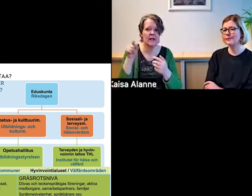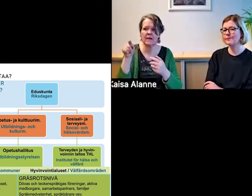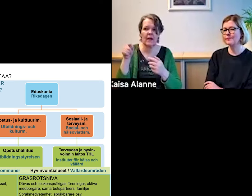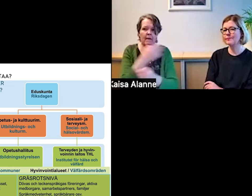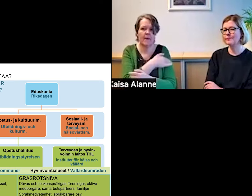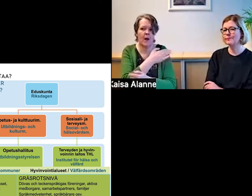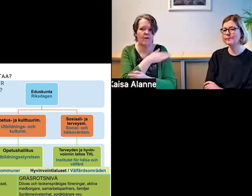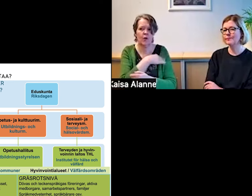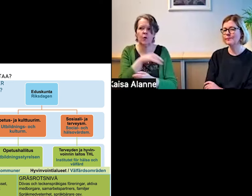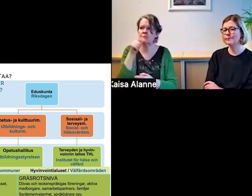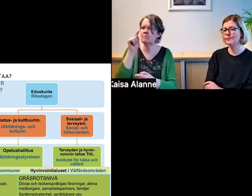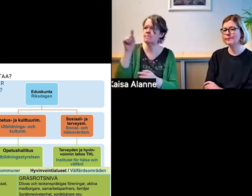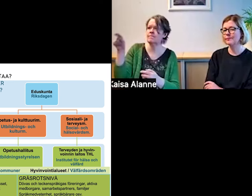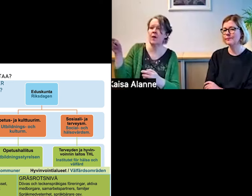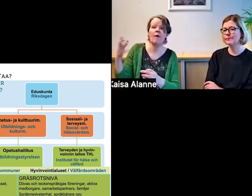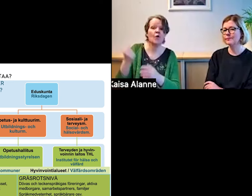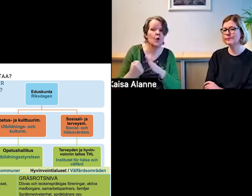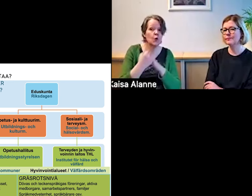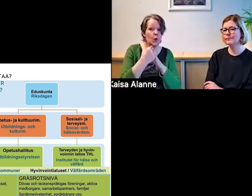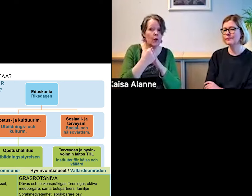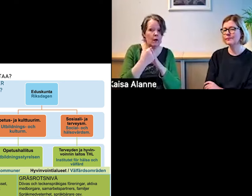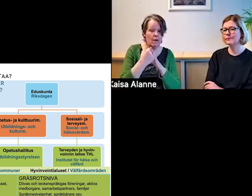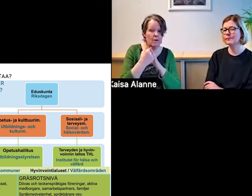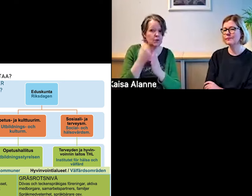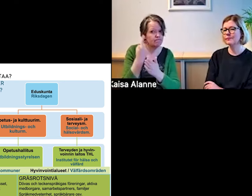mutta tämä elvytys,